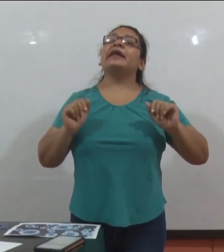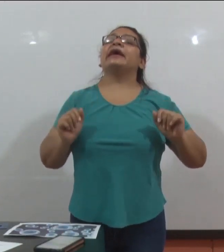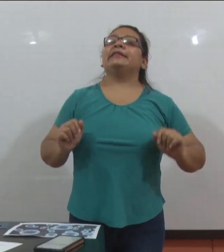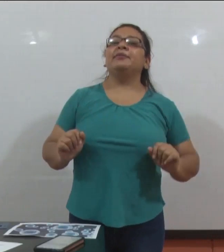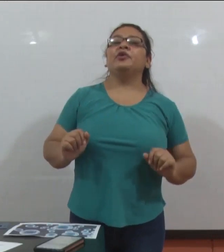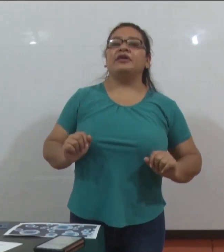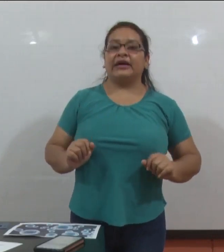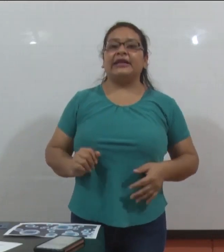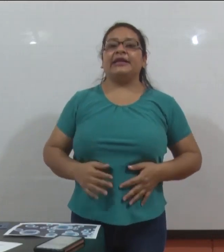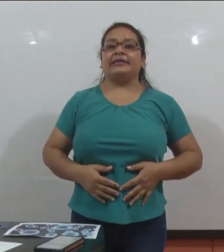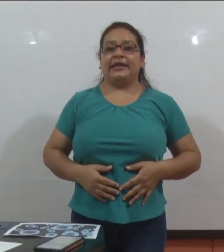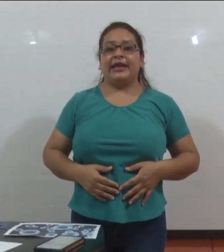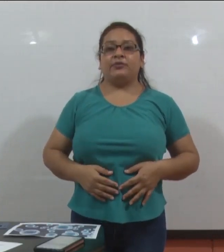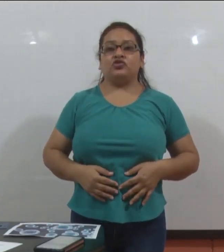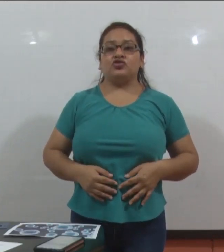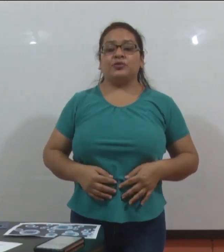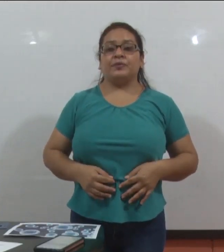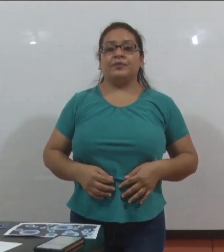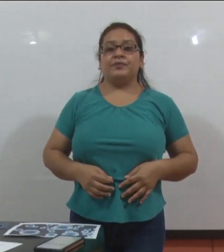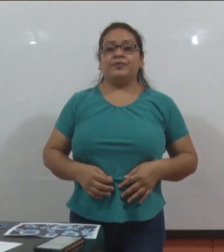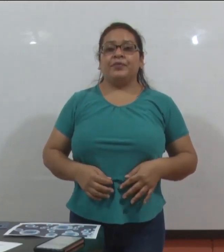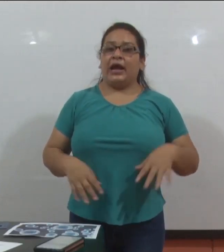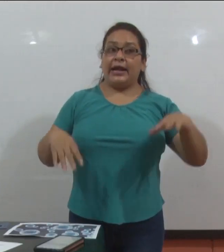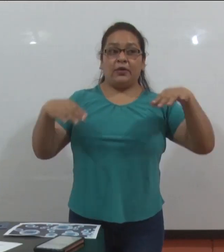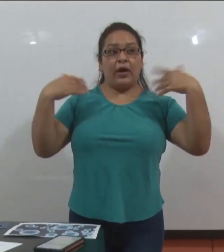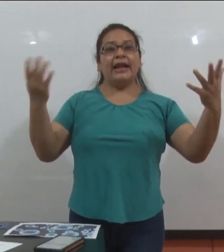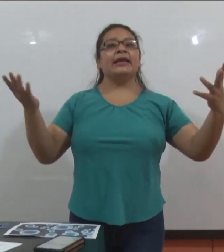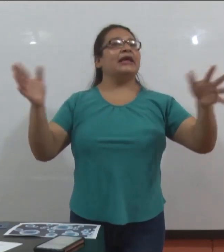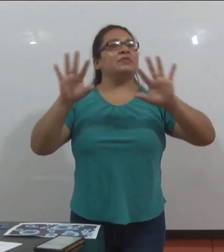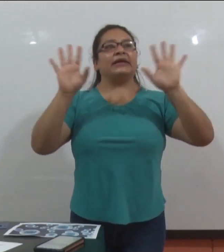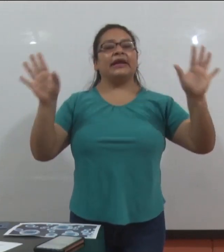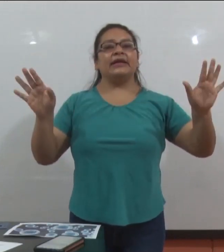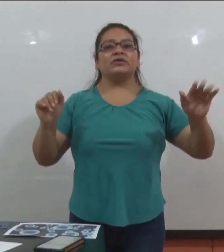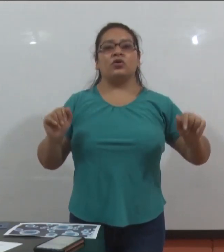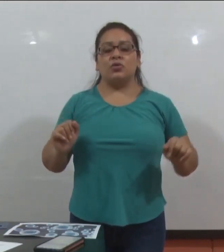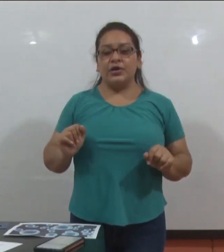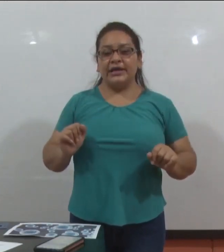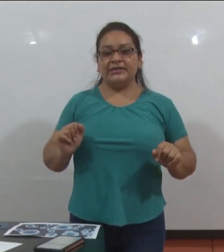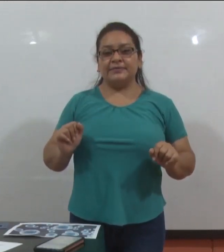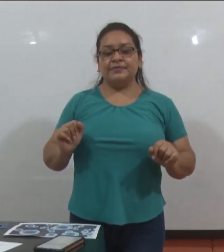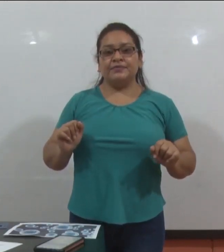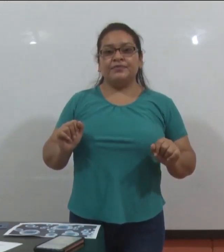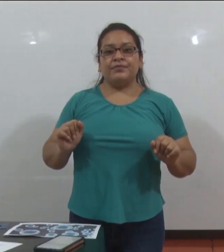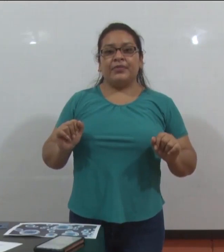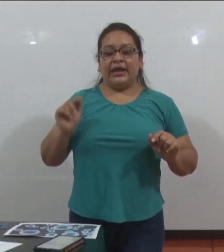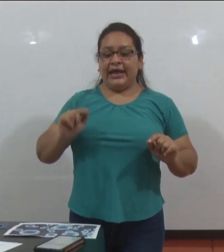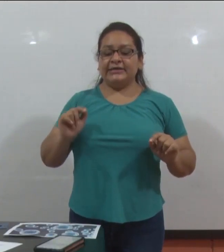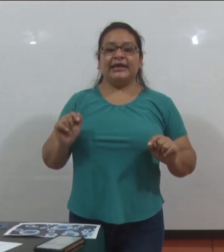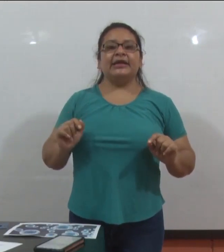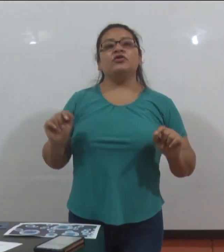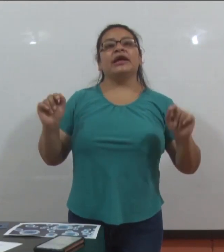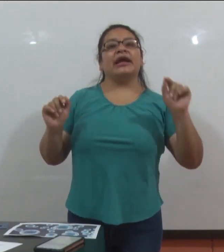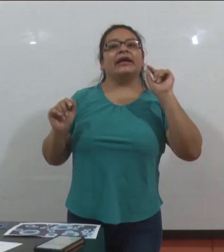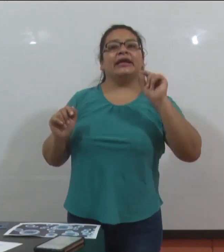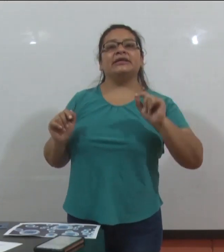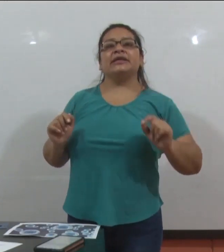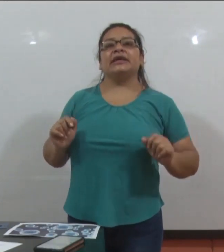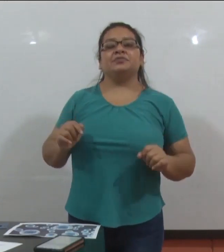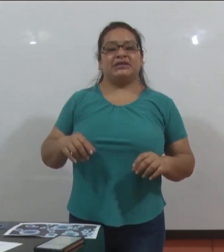qué tipo de bacteria tenemos. Al igual que las bacterias comunes, esta tiene una característica